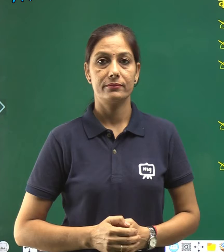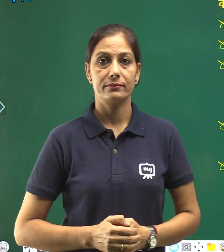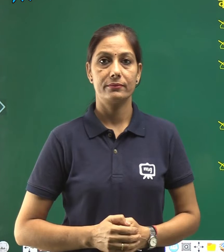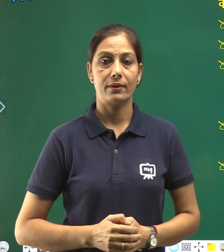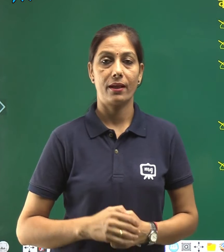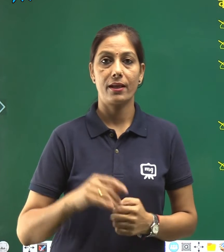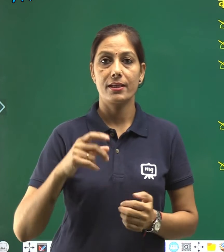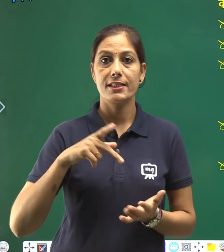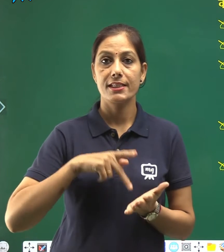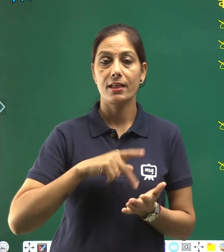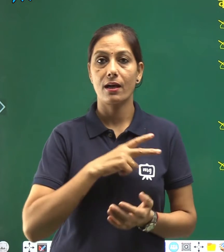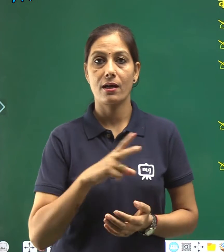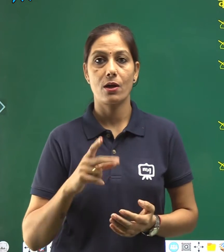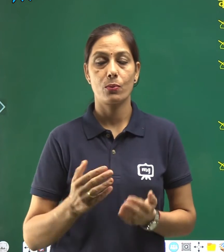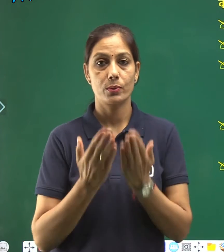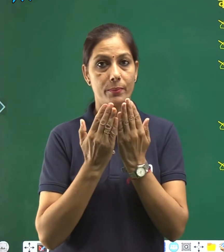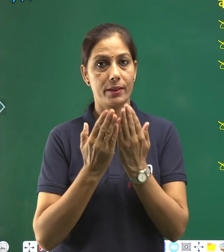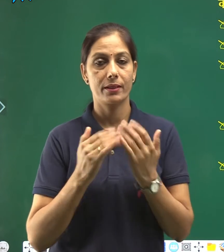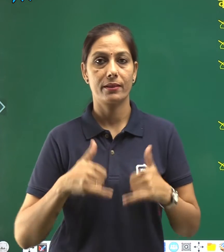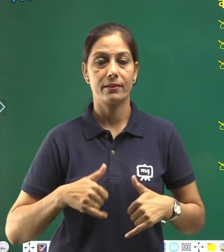लखनऊ से की।